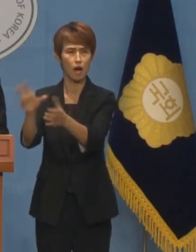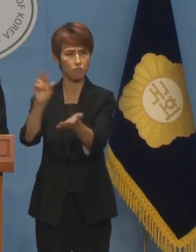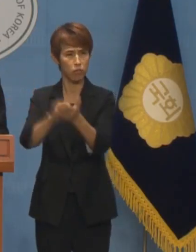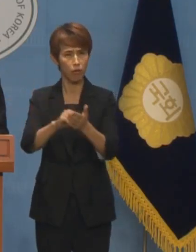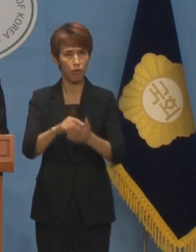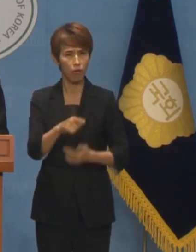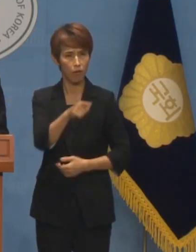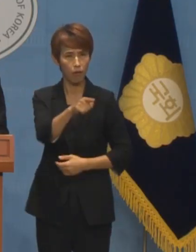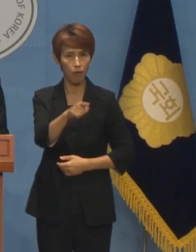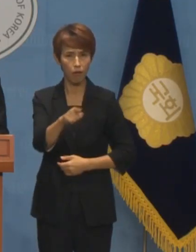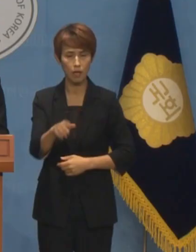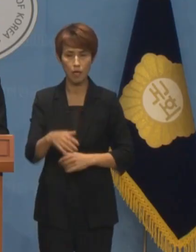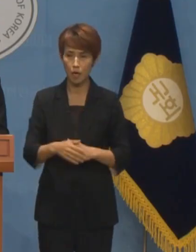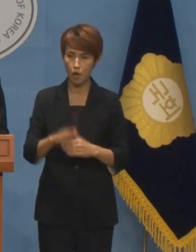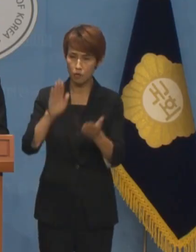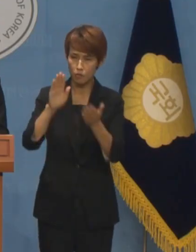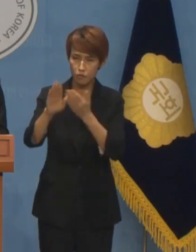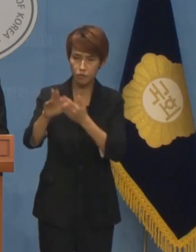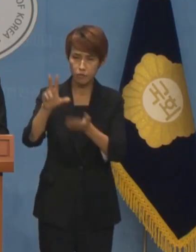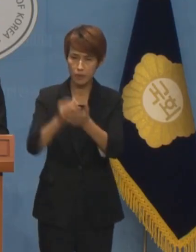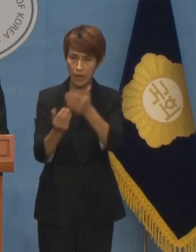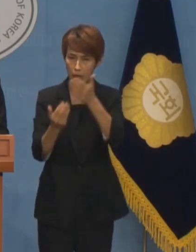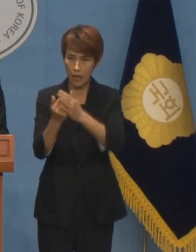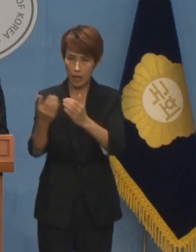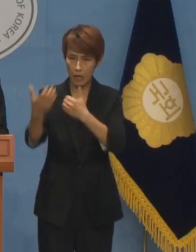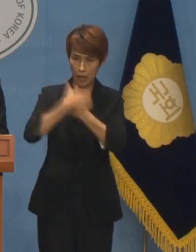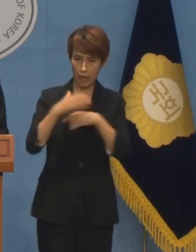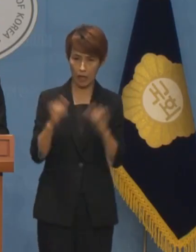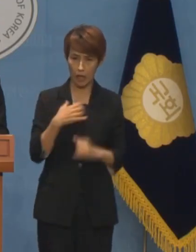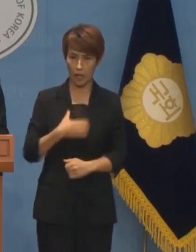본인에게 날아올까 노심초사하는 모습이 구차합니다.